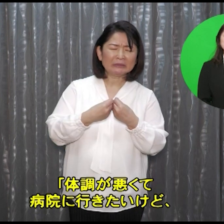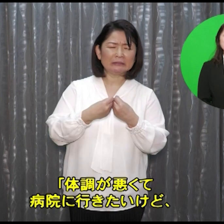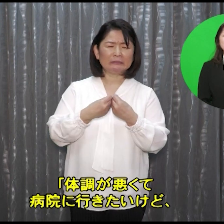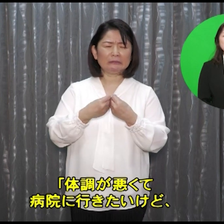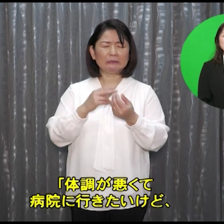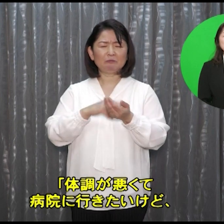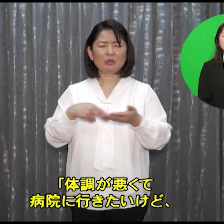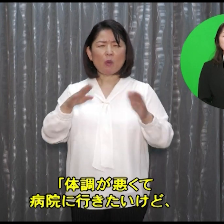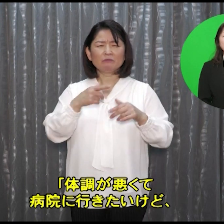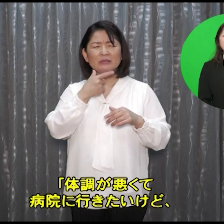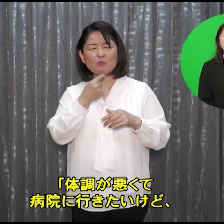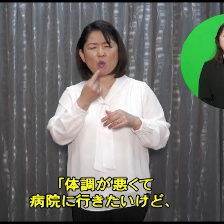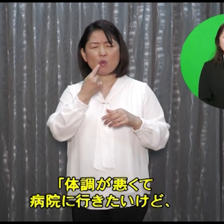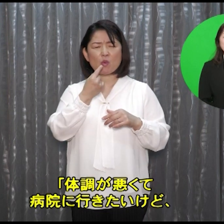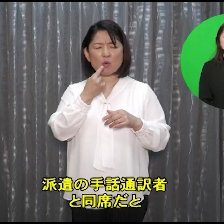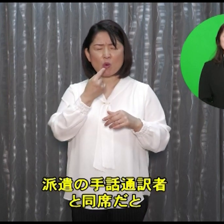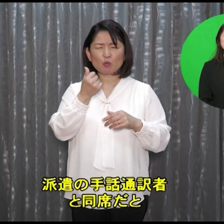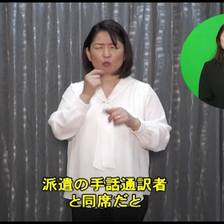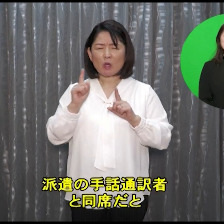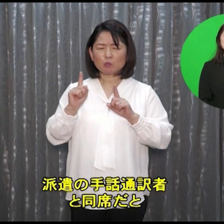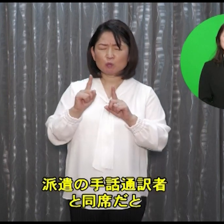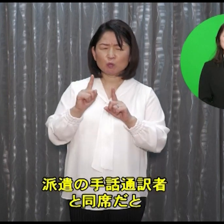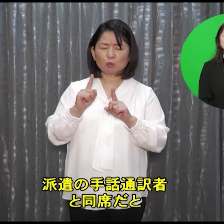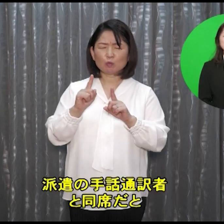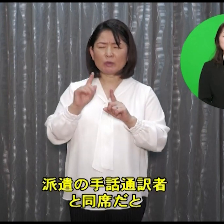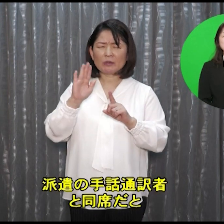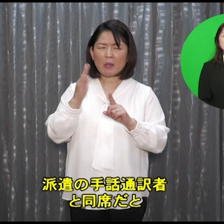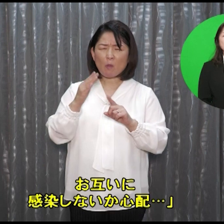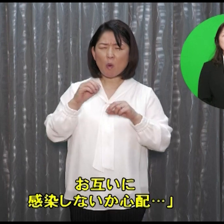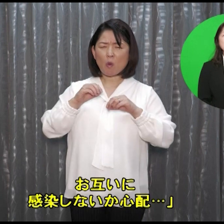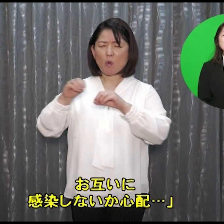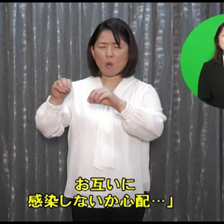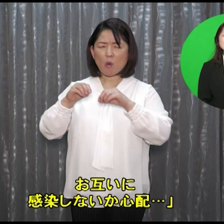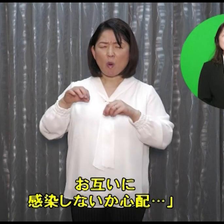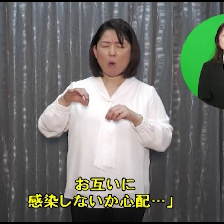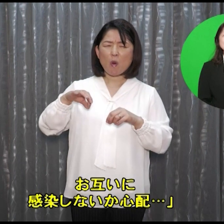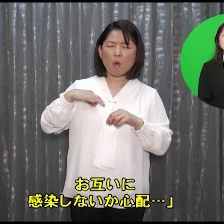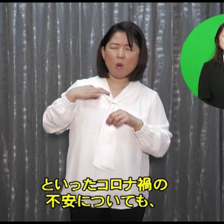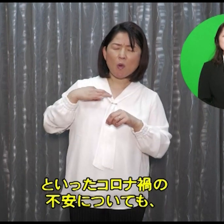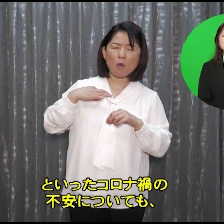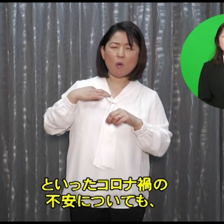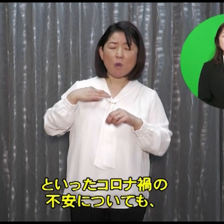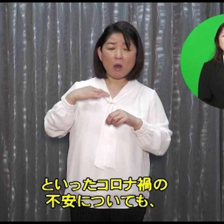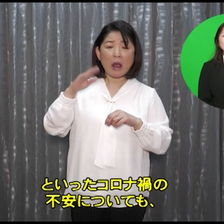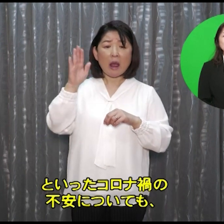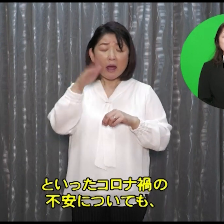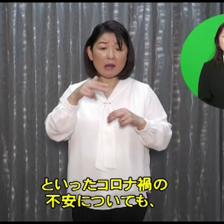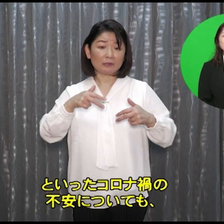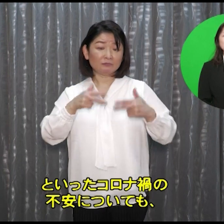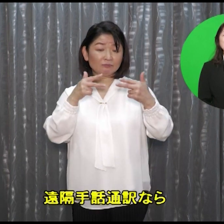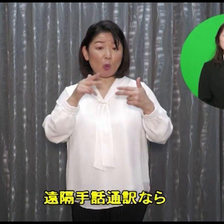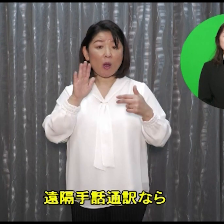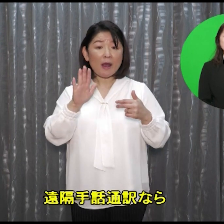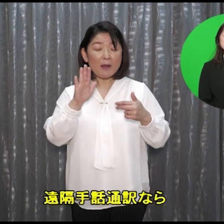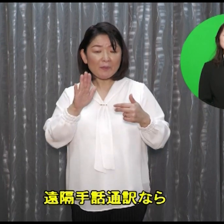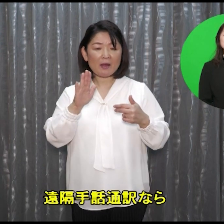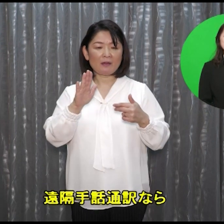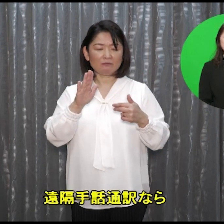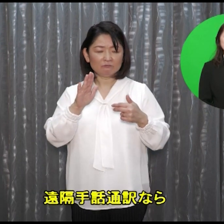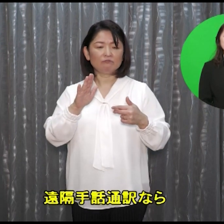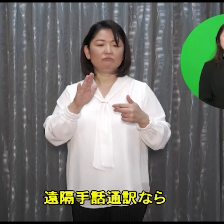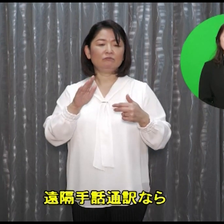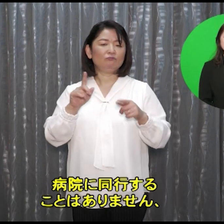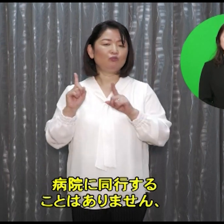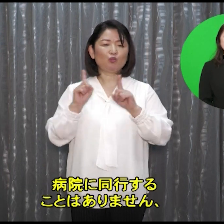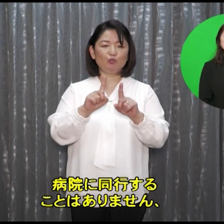が悪くて病院に行きたいけど派遣の手話通訳者と同席だとお互いに感染しないか心配といったコロナ禍の不安につい